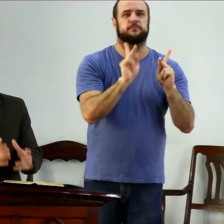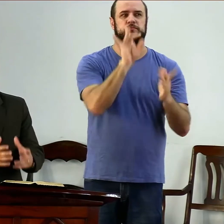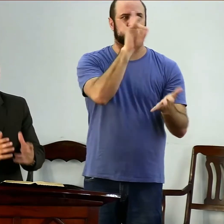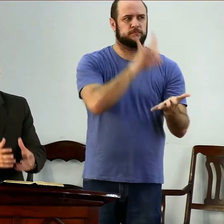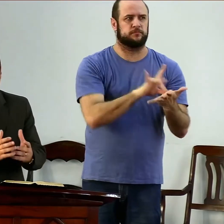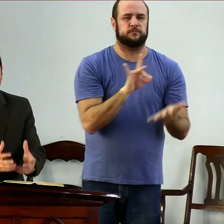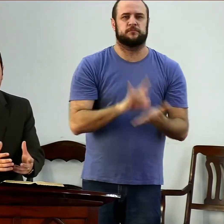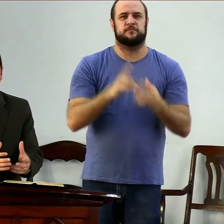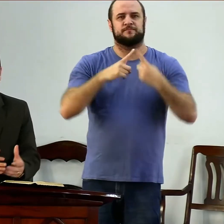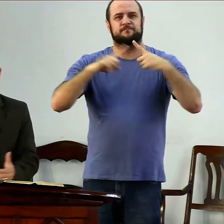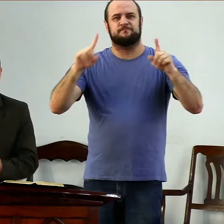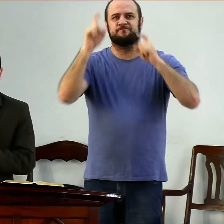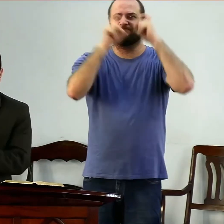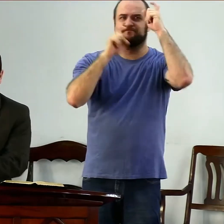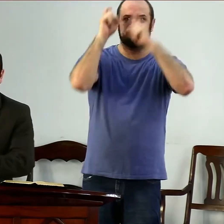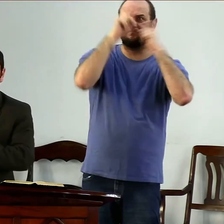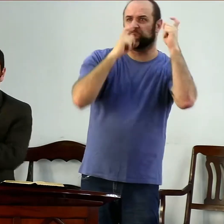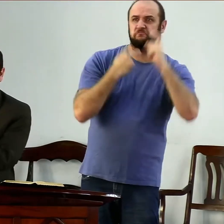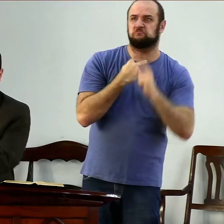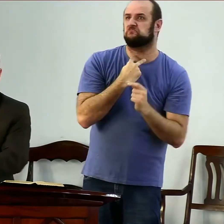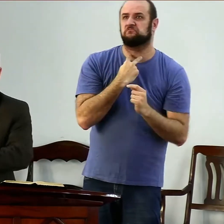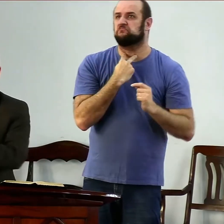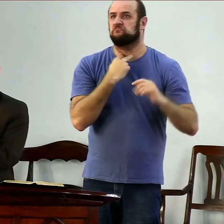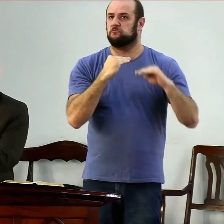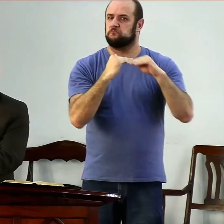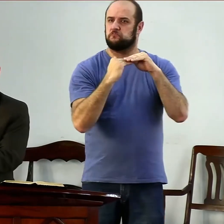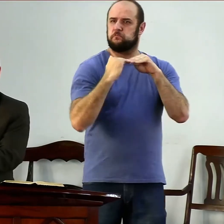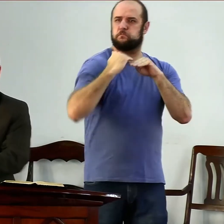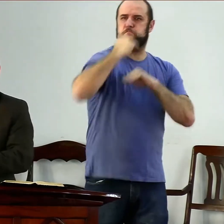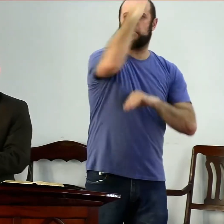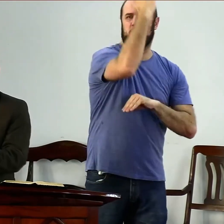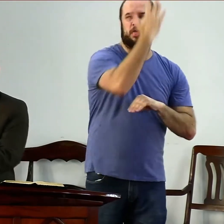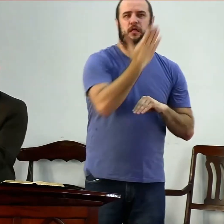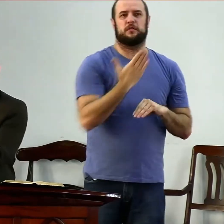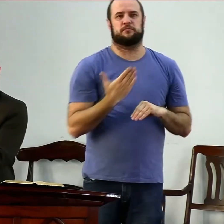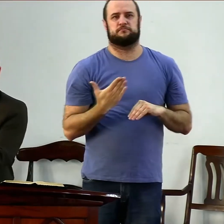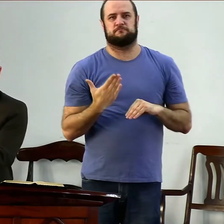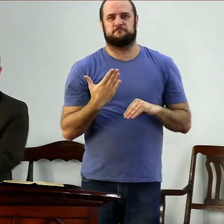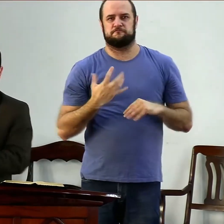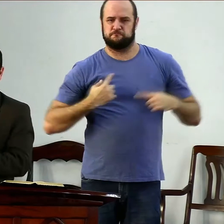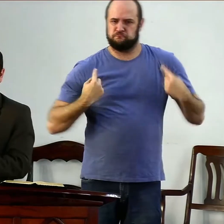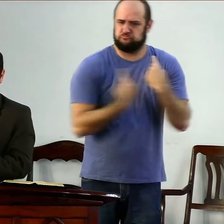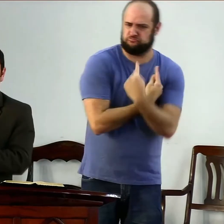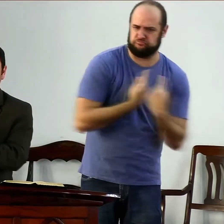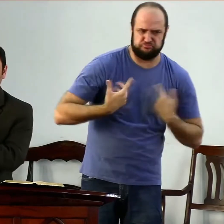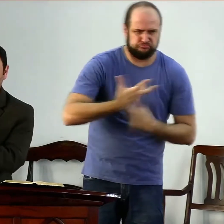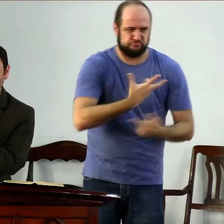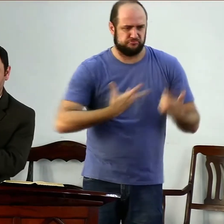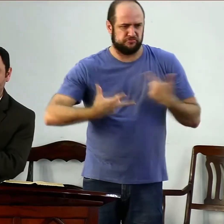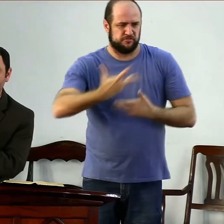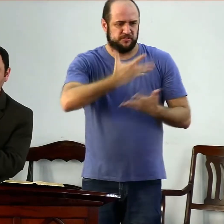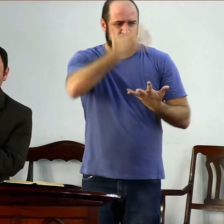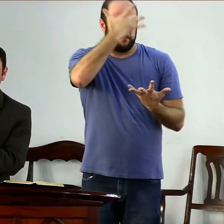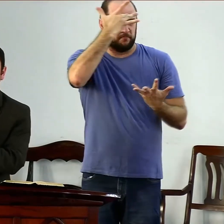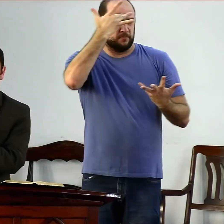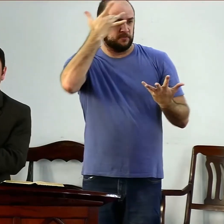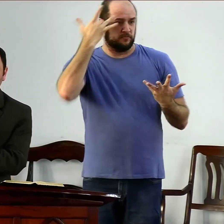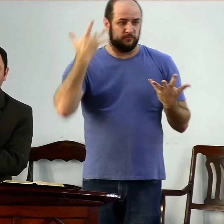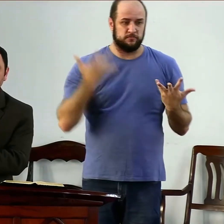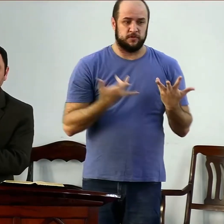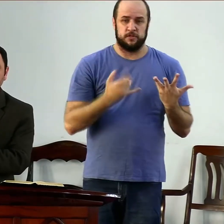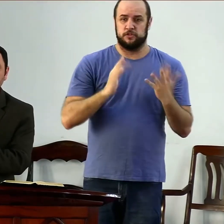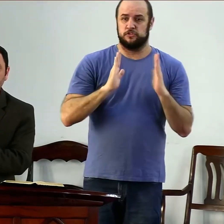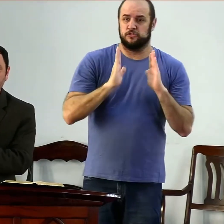essa preocupação ela não pode exceder os limites da inquietação. Quando ele ultrapassa